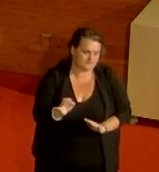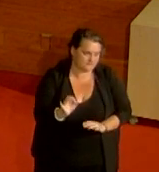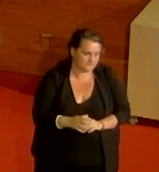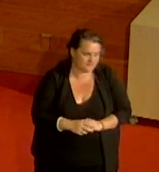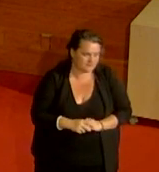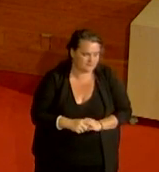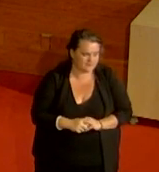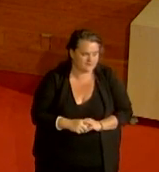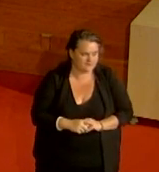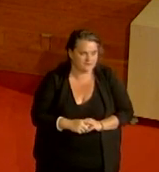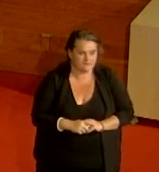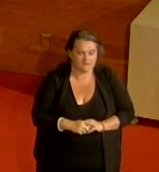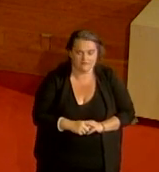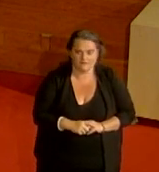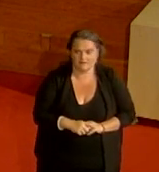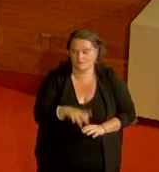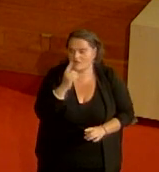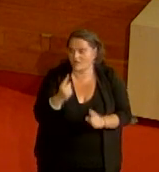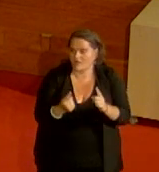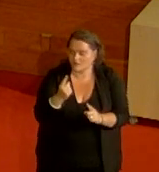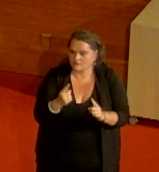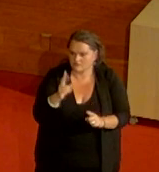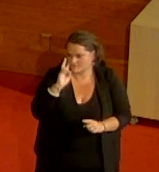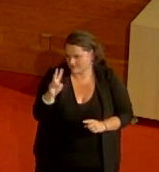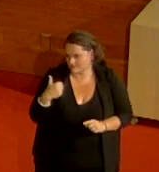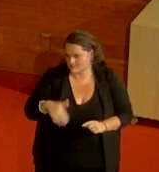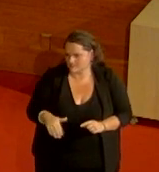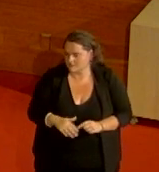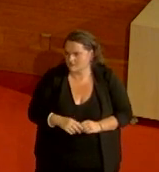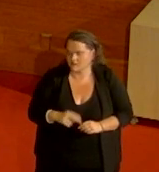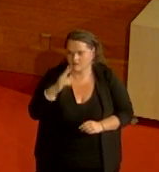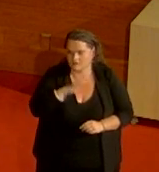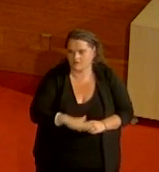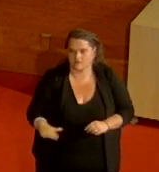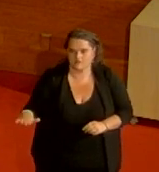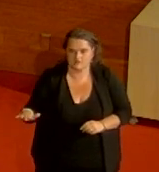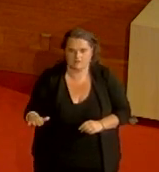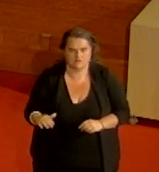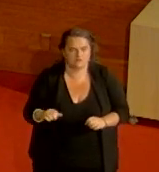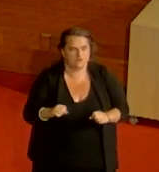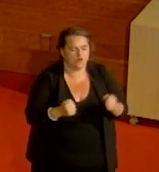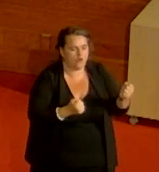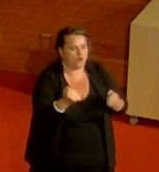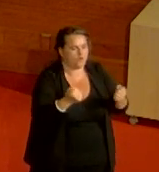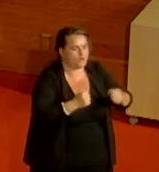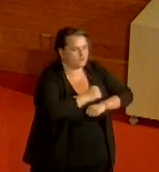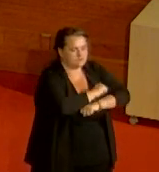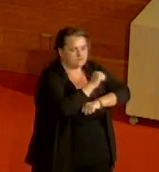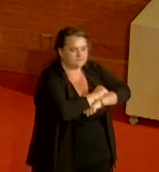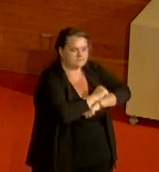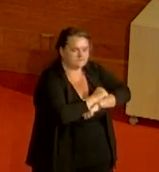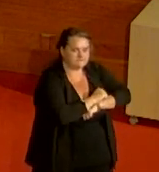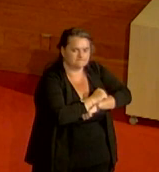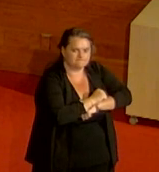muchas de vosotras y vosotros habréis visto en algún momento de esos niños que en la ventana del coche eh eh